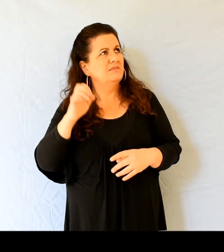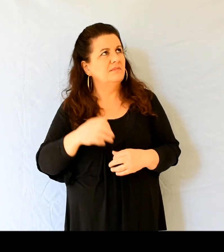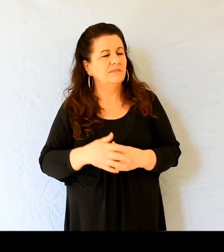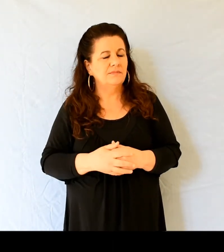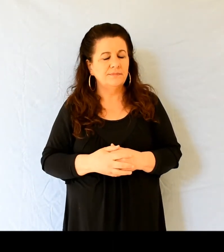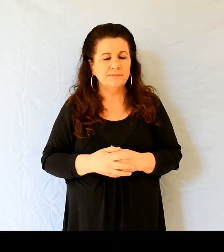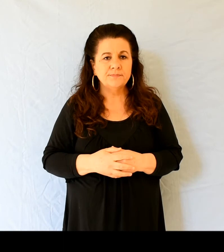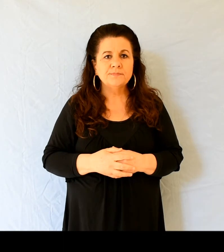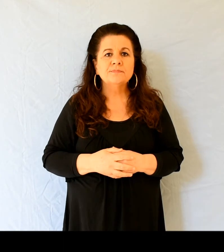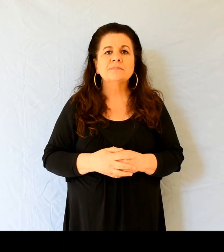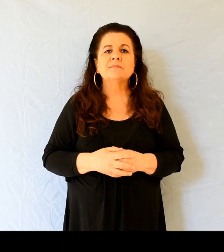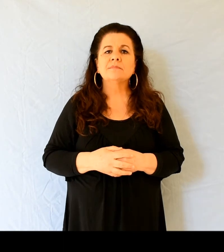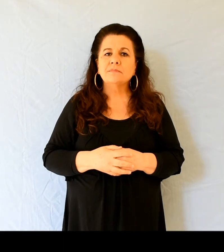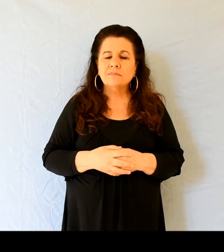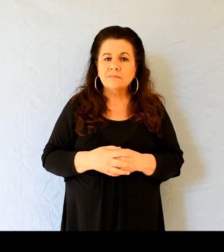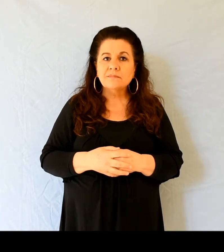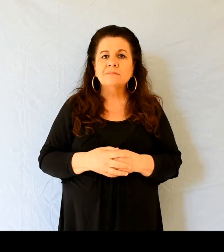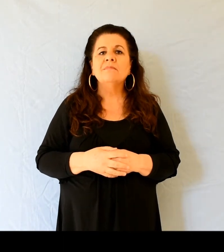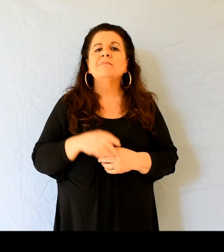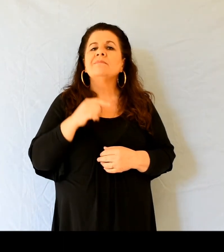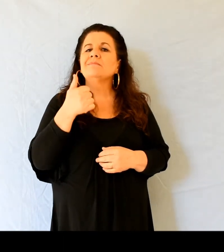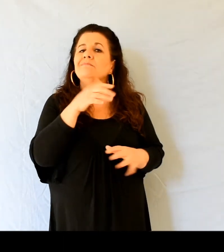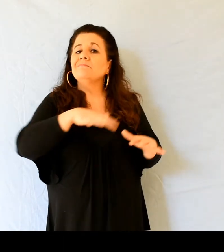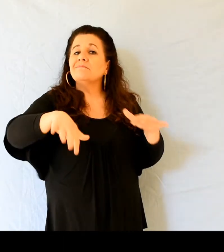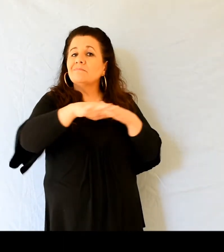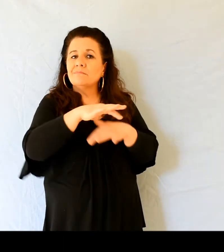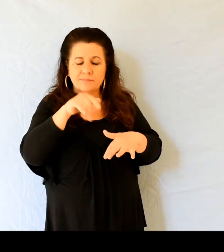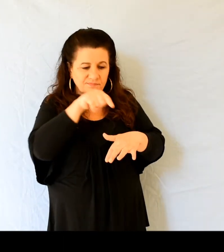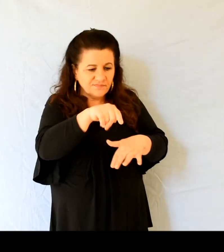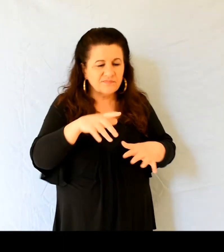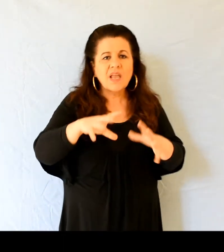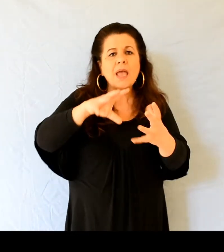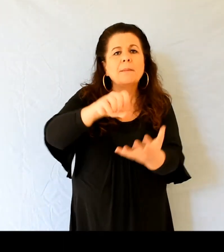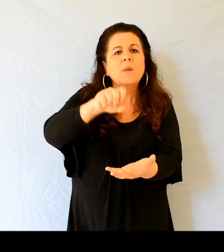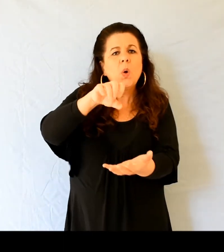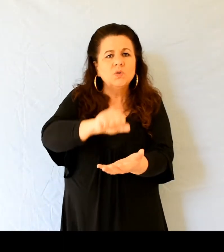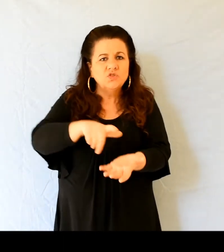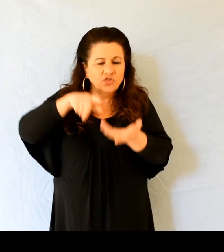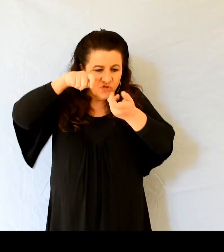L'un d'eux courut tremper une éponge dans une boisson vinaigrée,